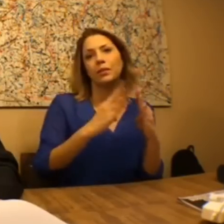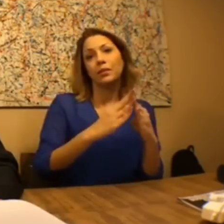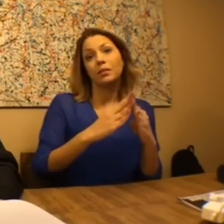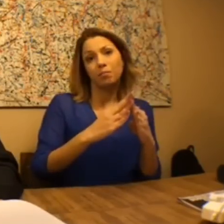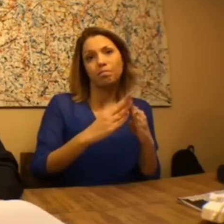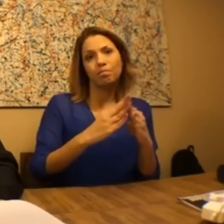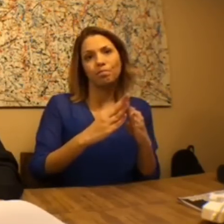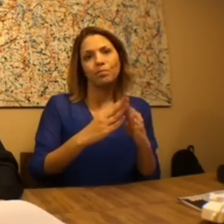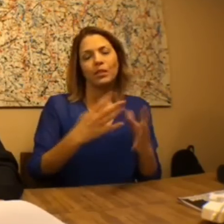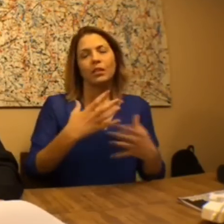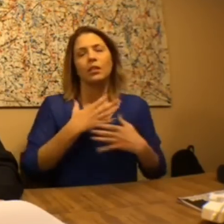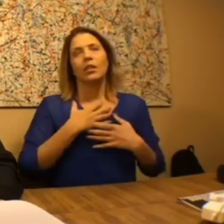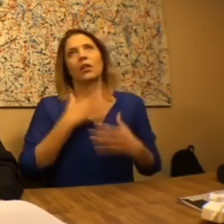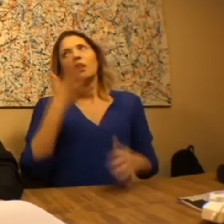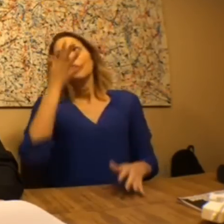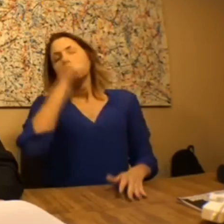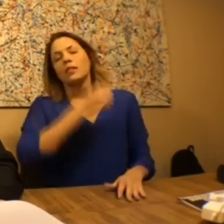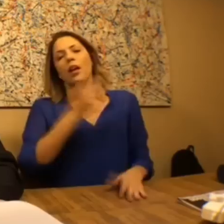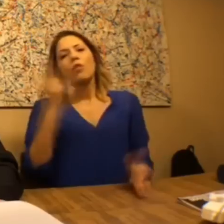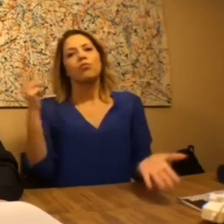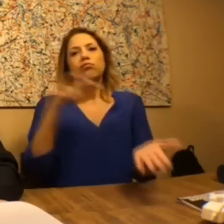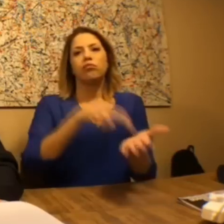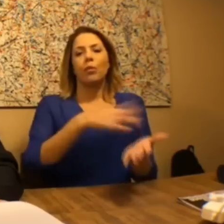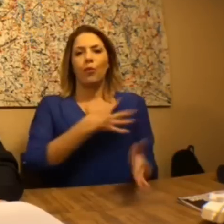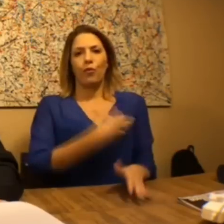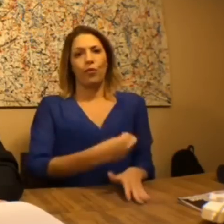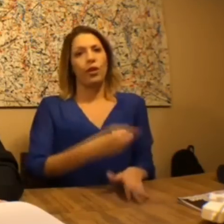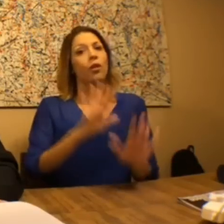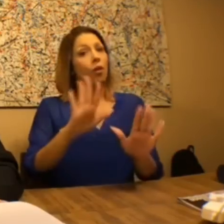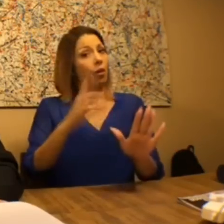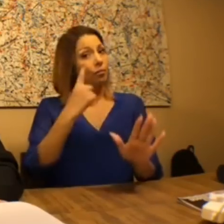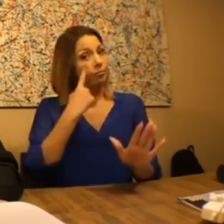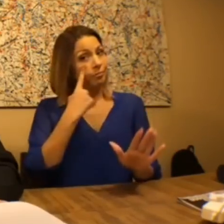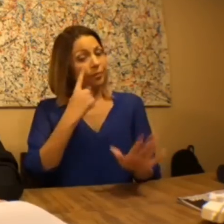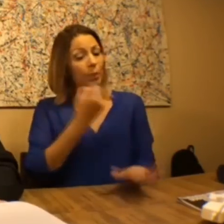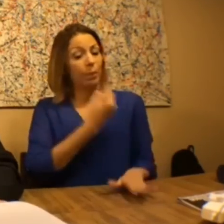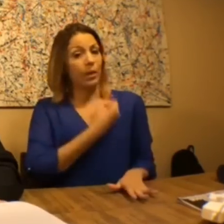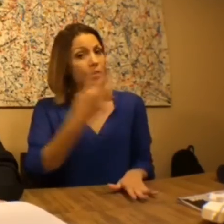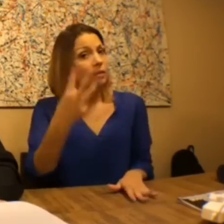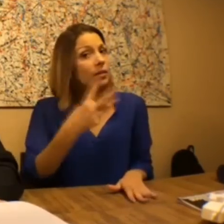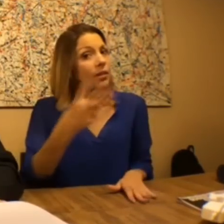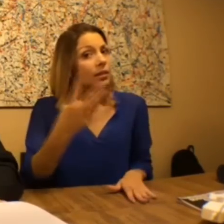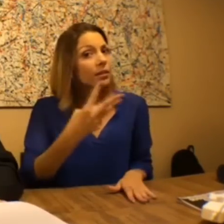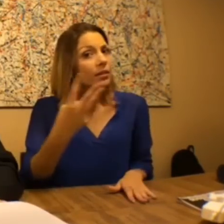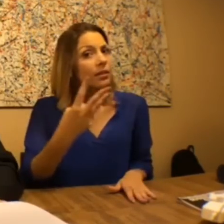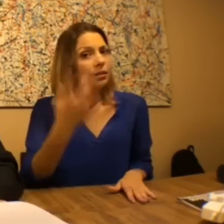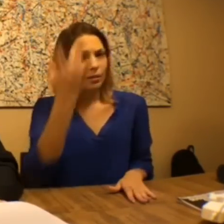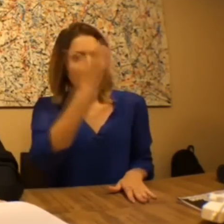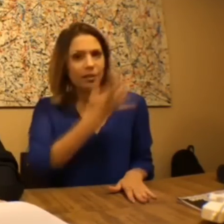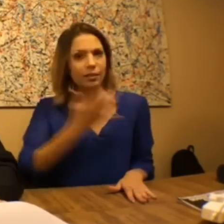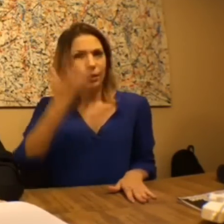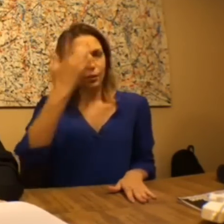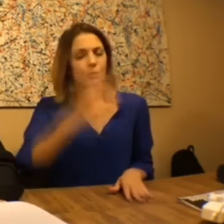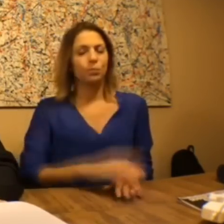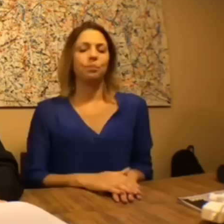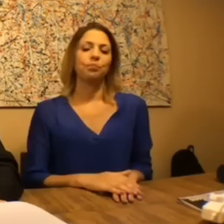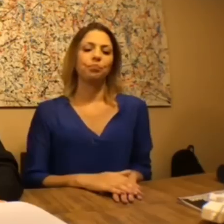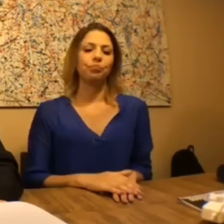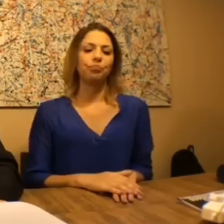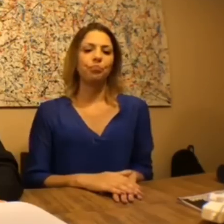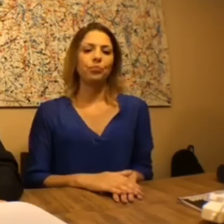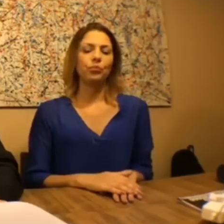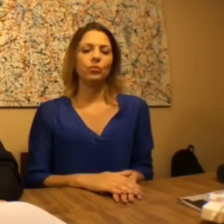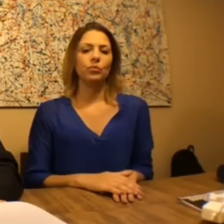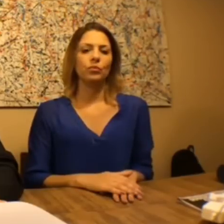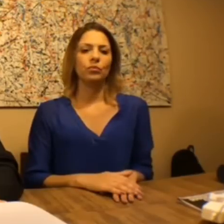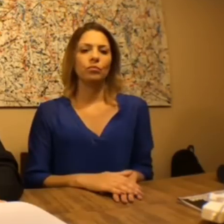são e salvo para casa. Diz aqui na página 33, no plano de governo do senhor Haddad, reduzir